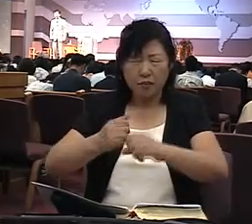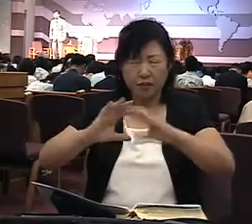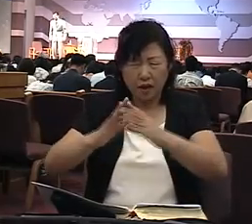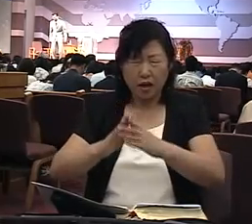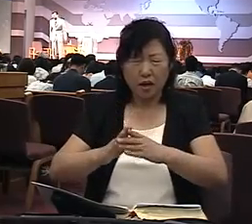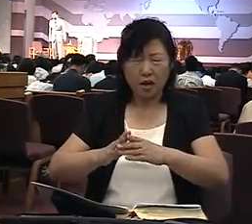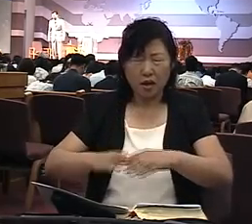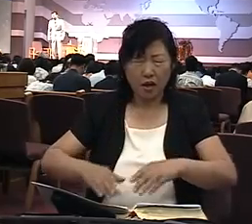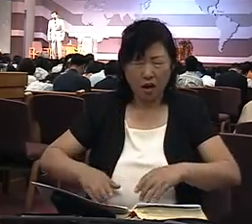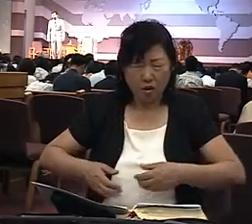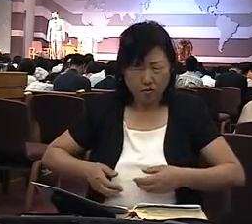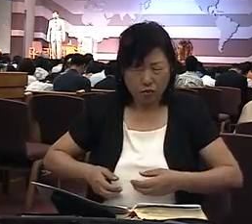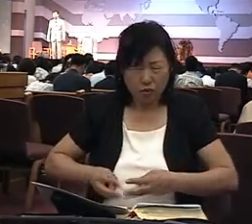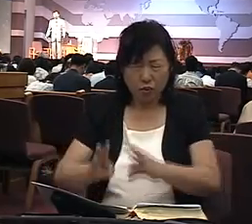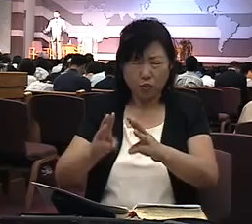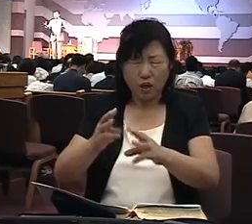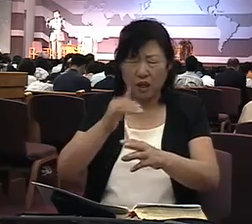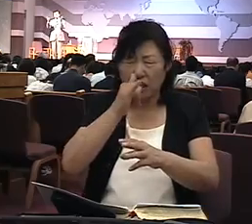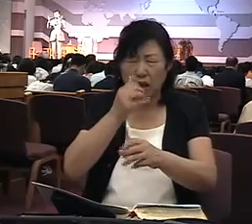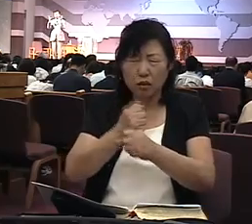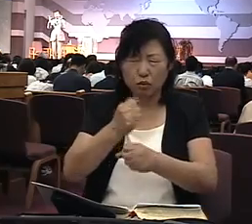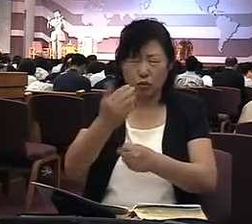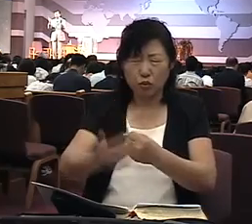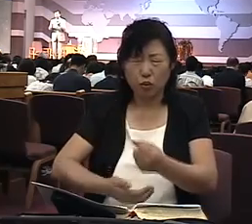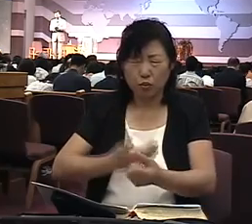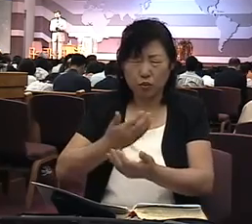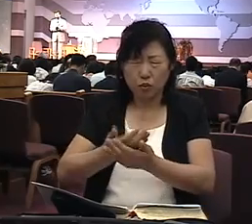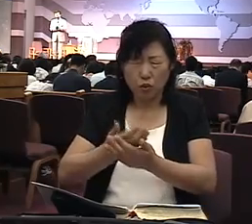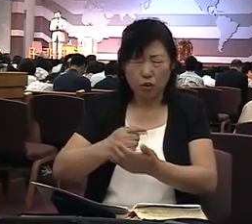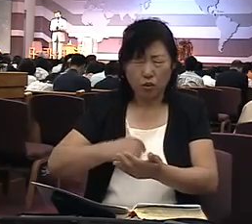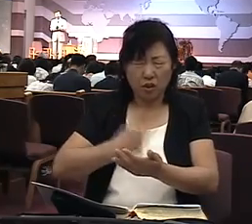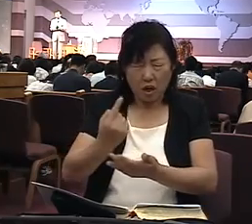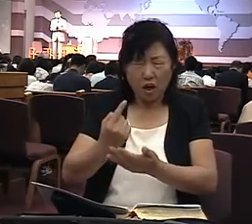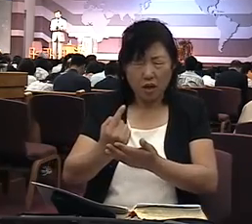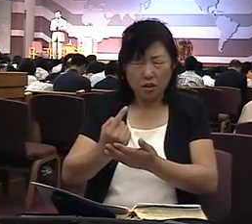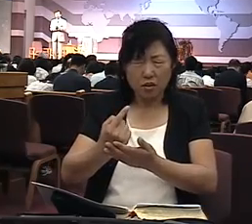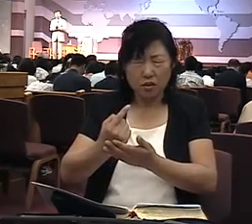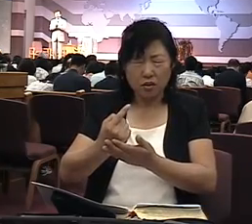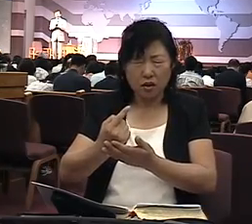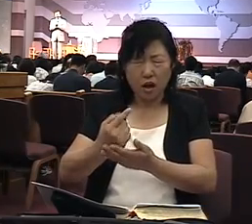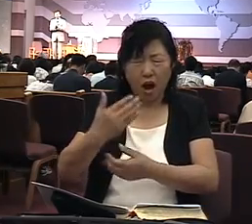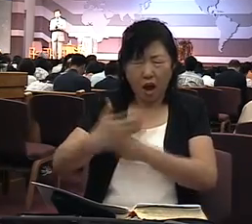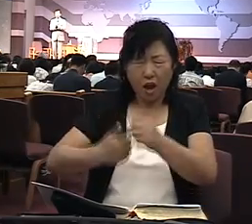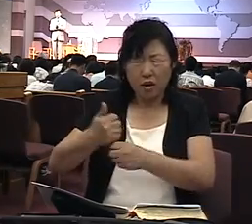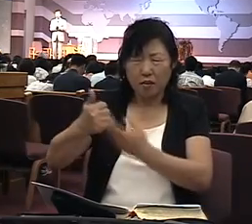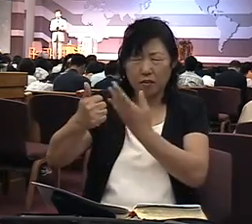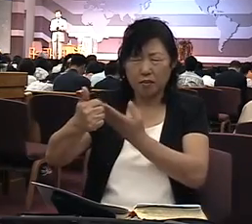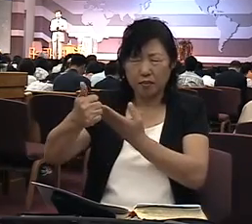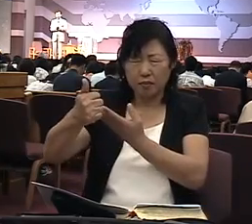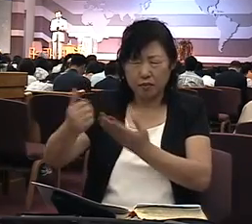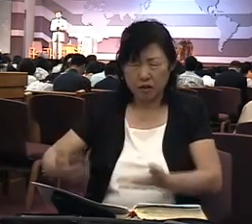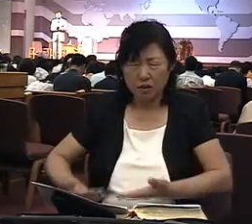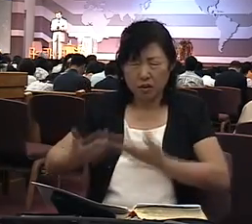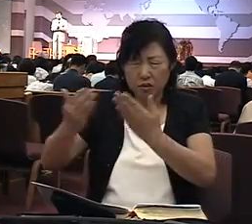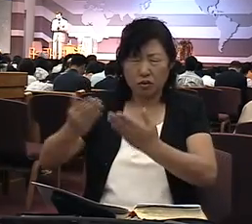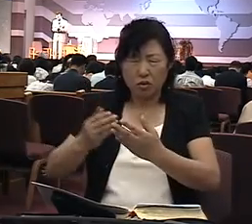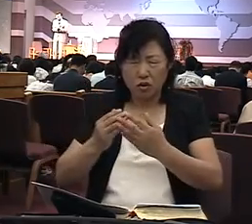하여 주시옵소서. 할렐루야. 우리 자신을 주님 앞에 드리오니 받아주시옵기를 간절히 기도하오며 우리 주